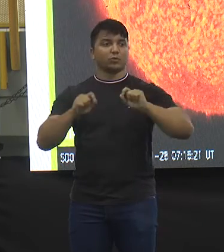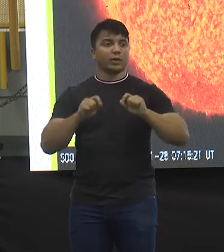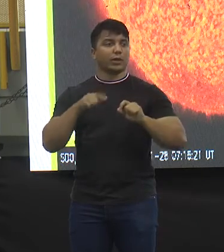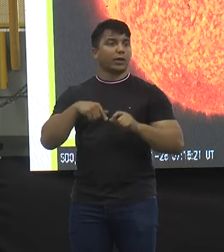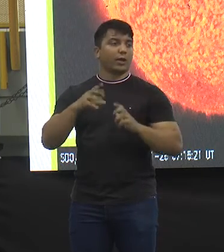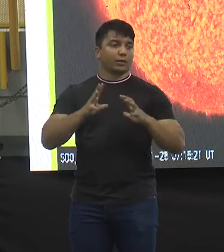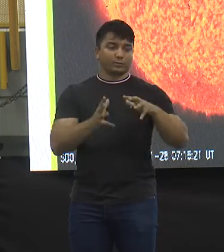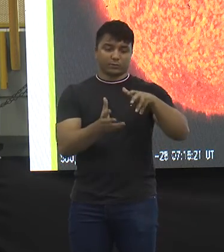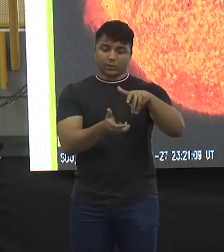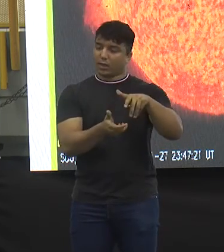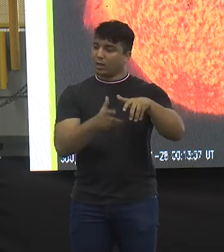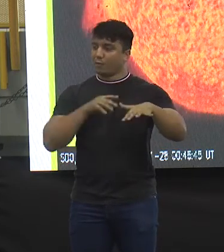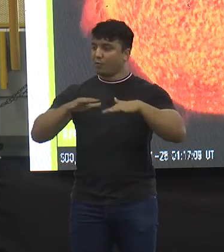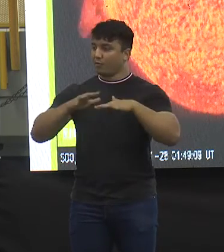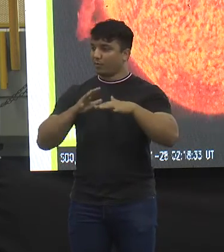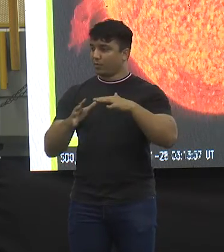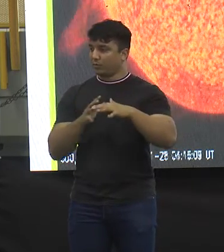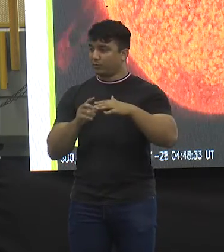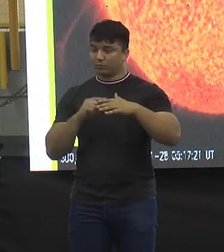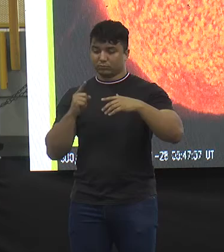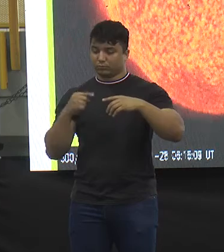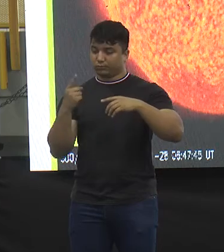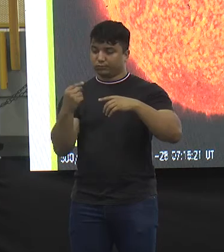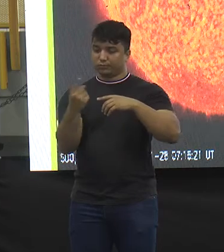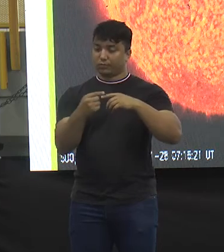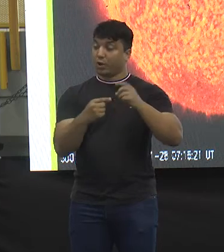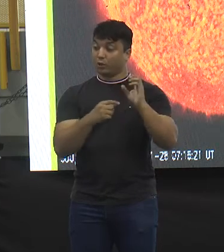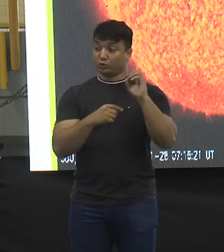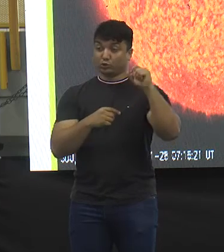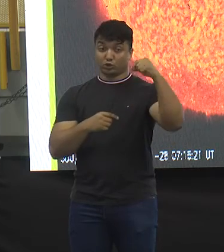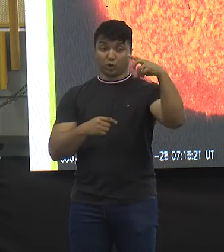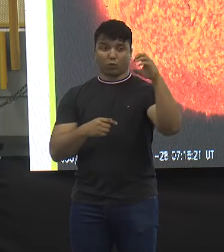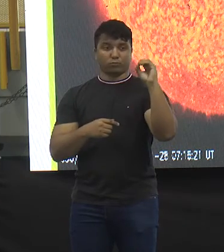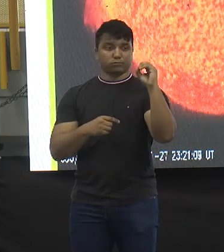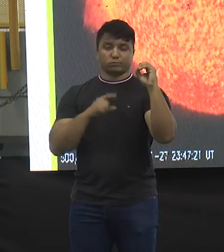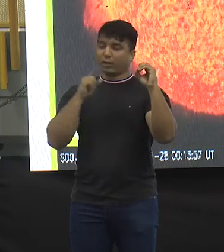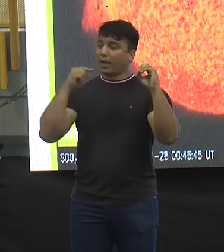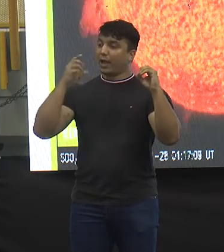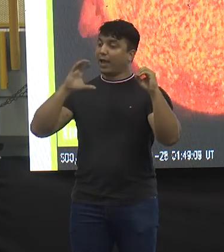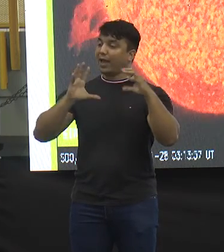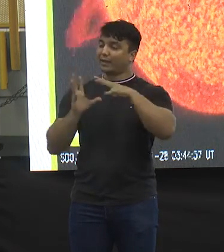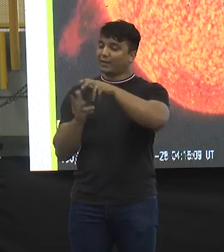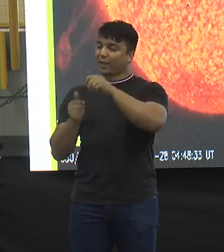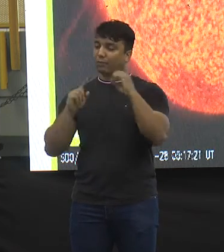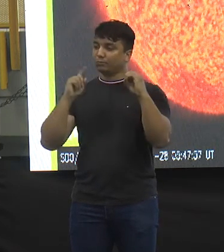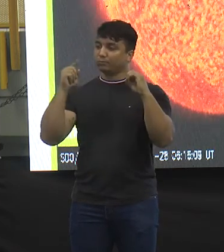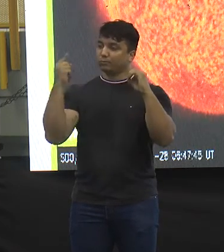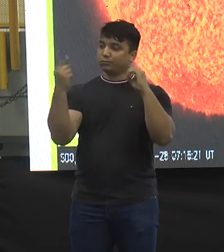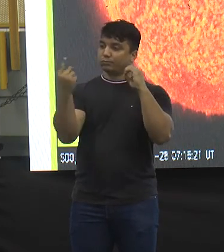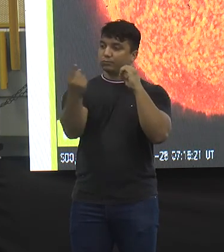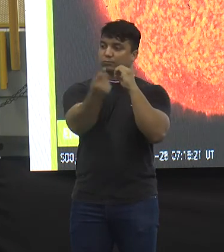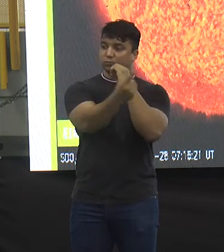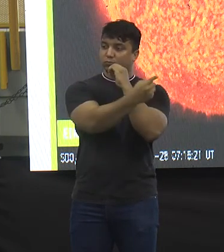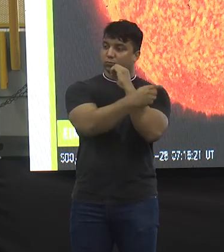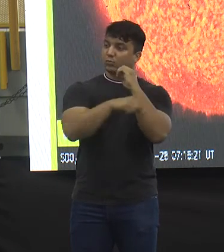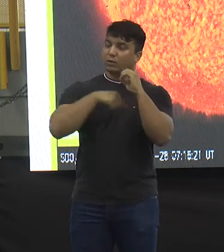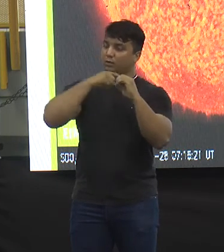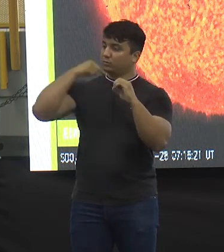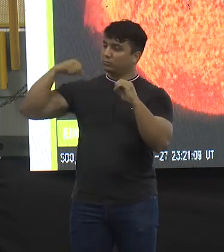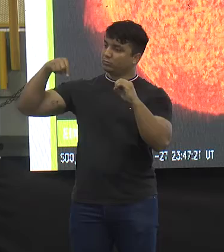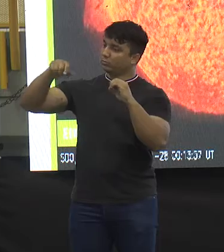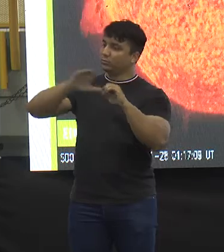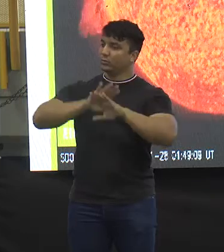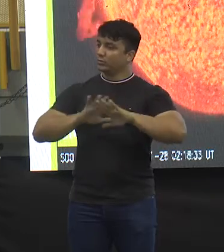Terra. O Sol está parado. Ou seja, é a Terra e os demais planetas